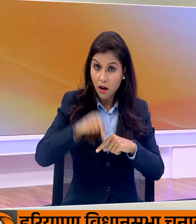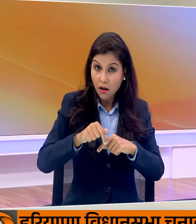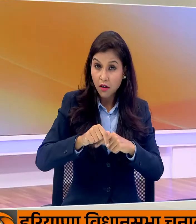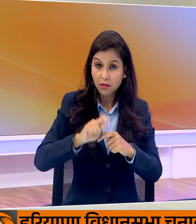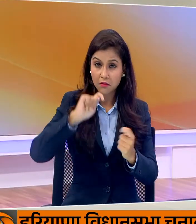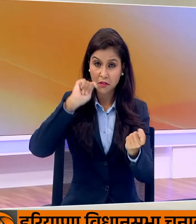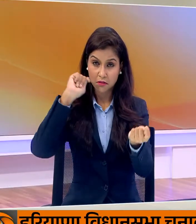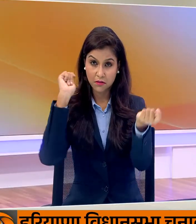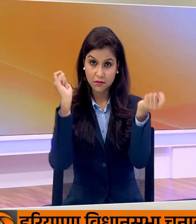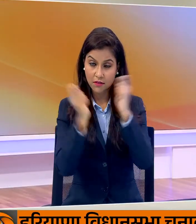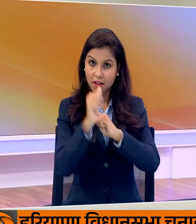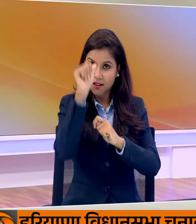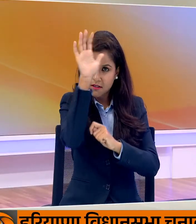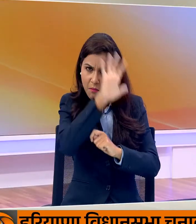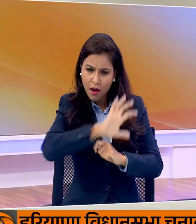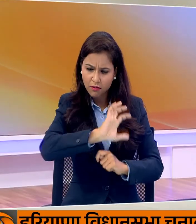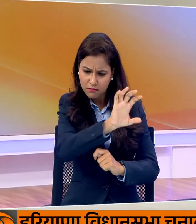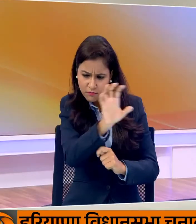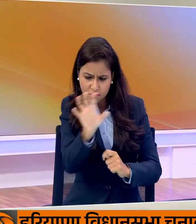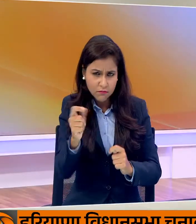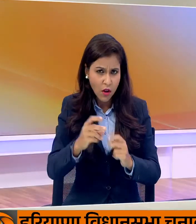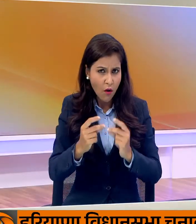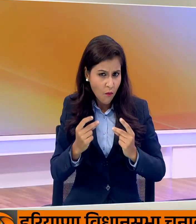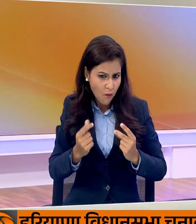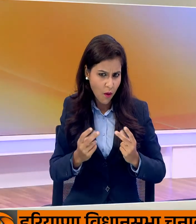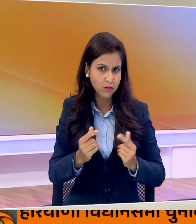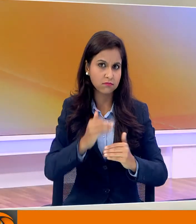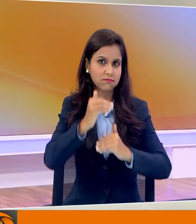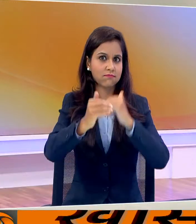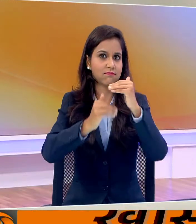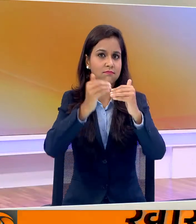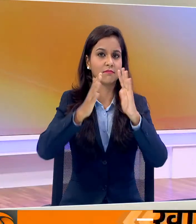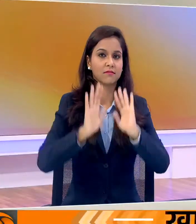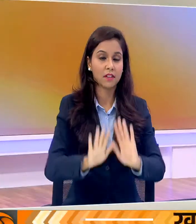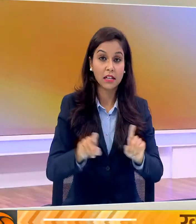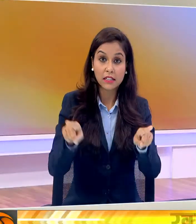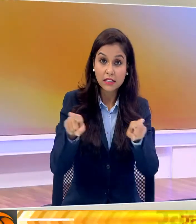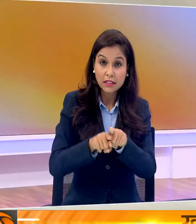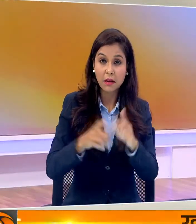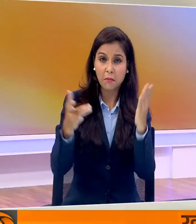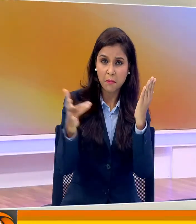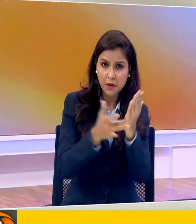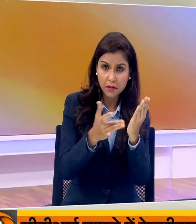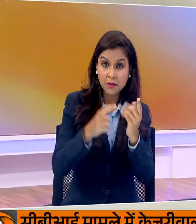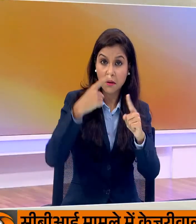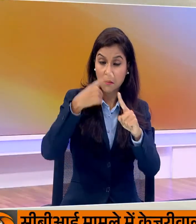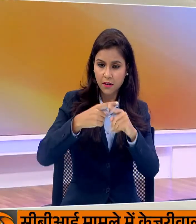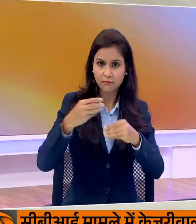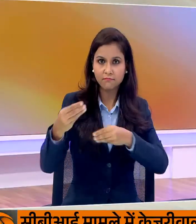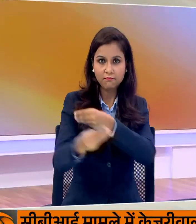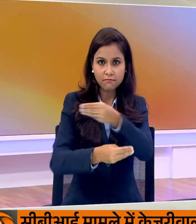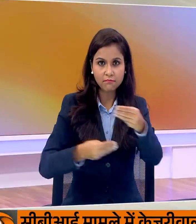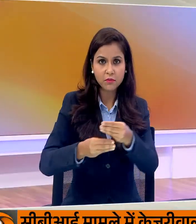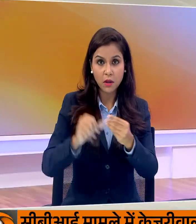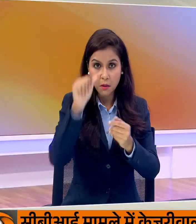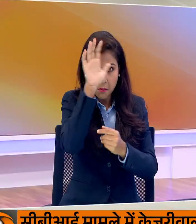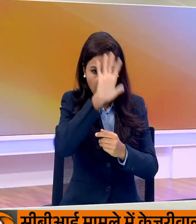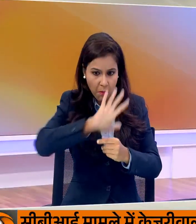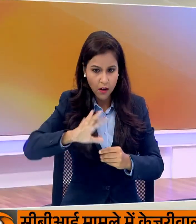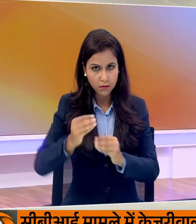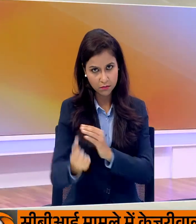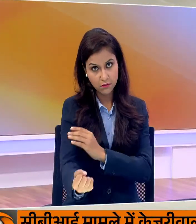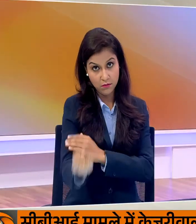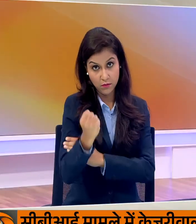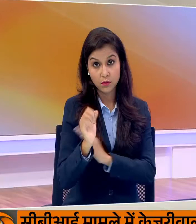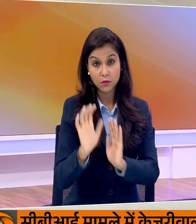हुआ भारत हर क्षेत्र में तेजी से प्रगति कर रहा है। वहीं तकनीक और आर्थिक क्षेत्र में भी भारत मजबूत हुआ